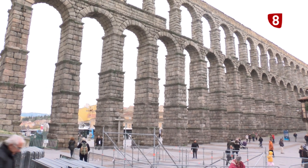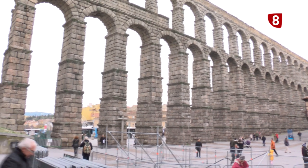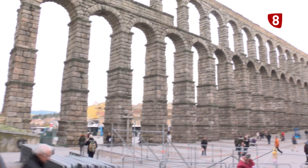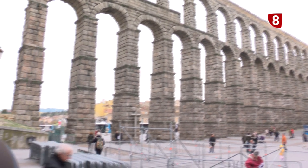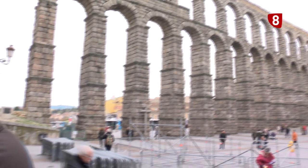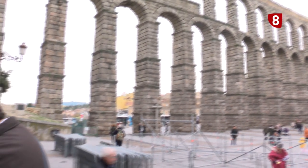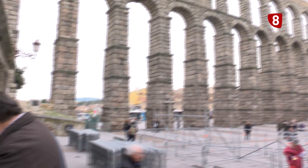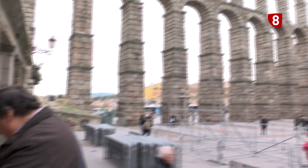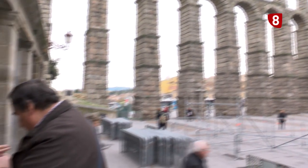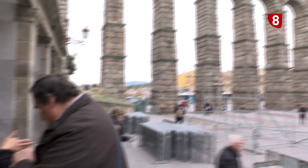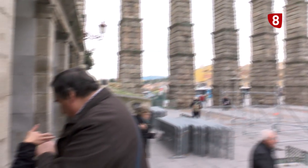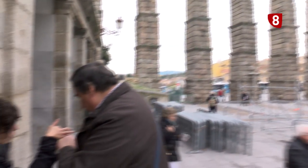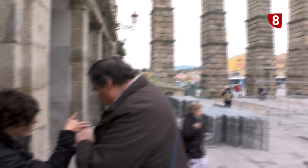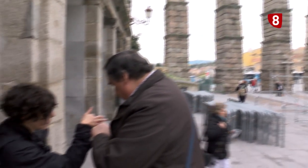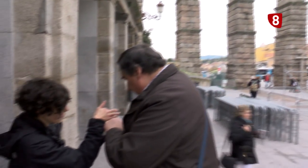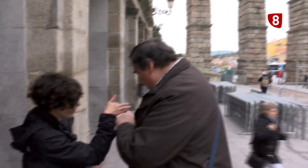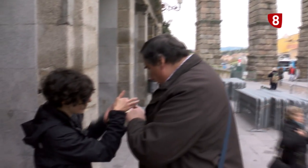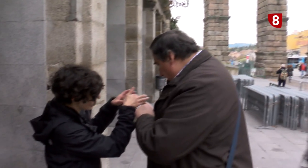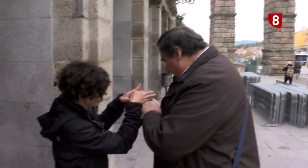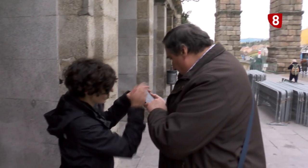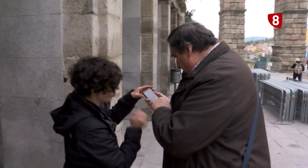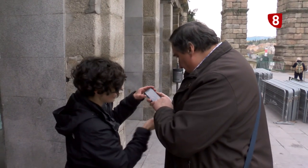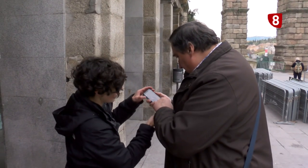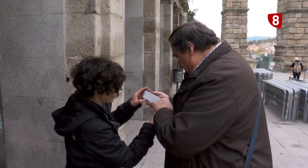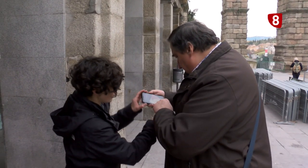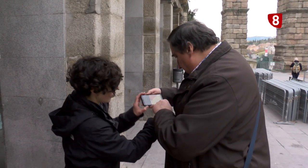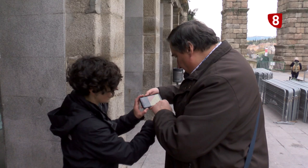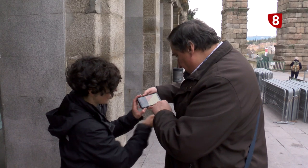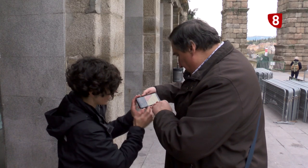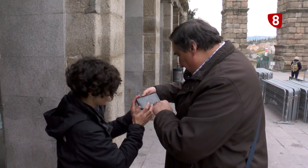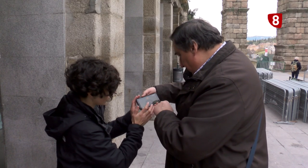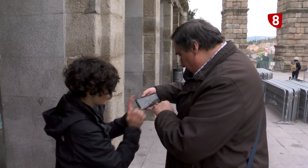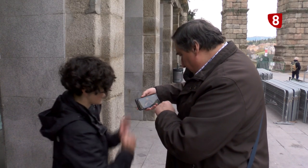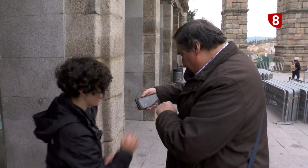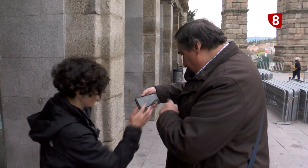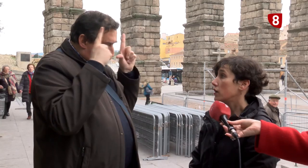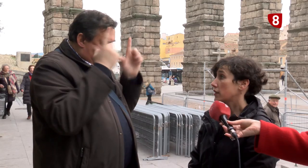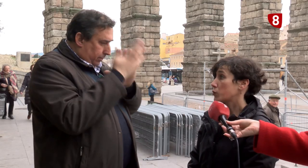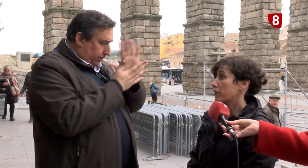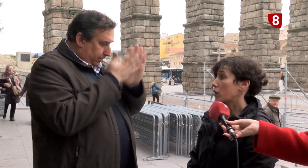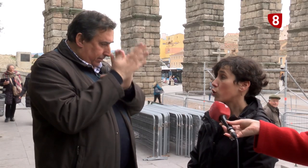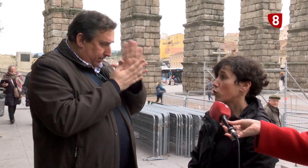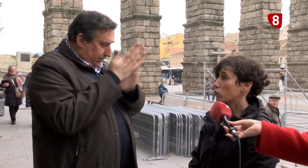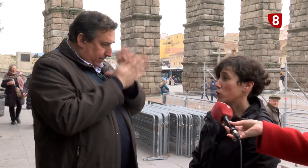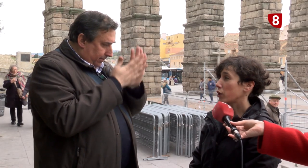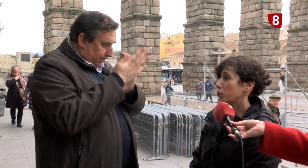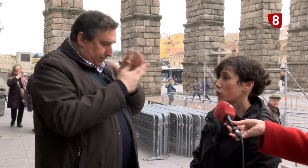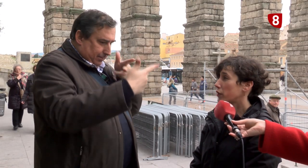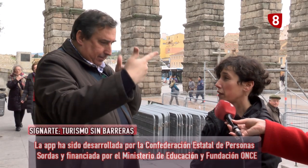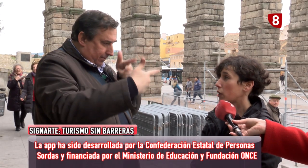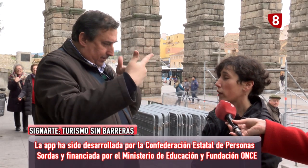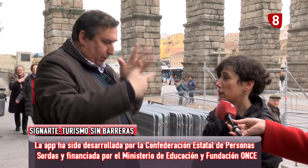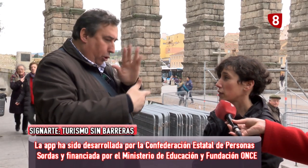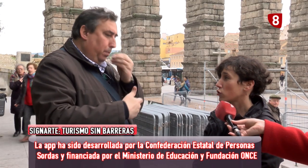que se amplíe fuera de españa- no sea solamente en el territorio español sino que se amplía al extranjero también que se puede hacer a lo mejor algún tipo de